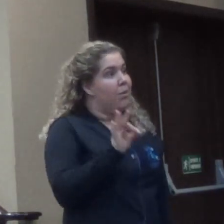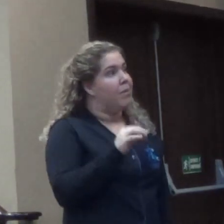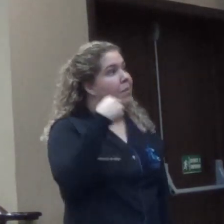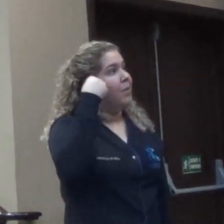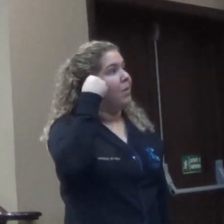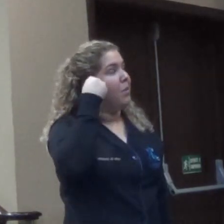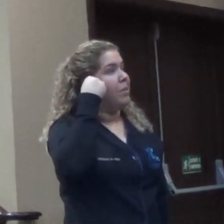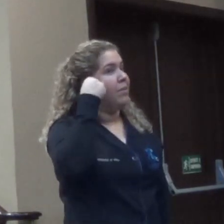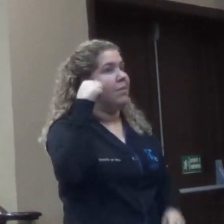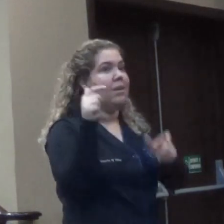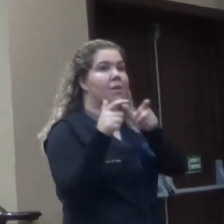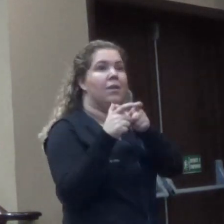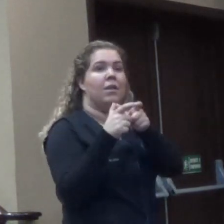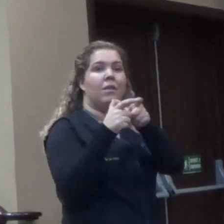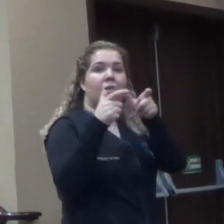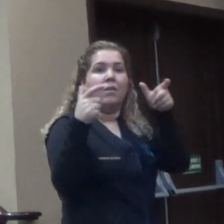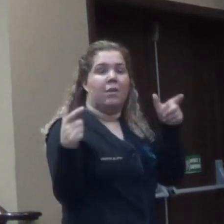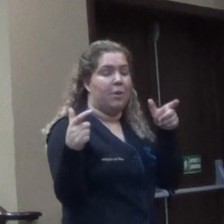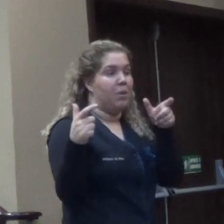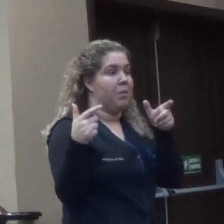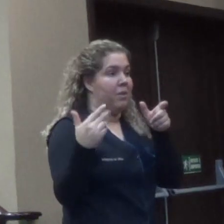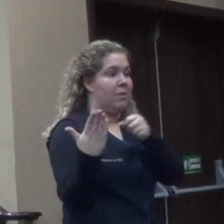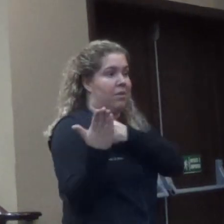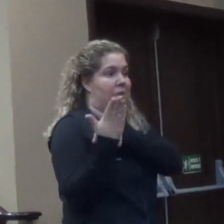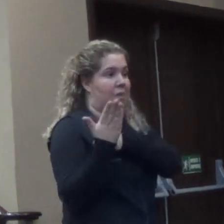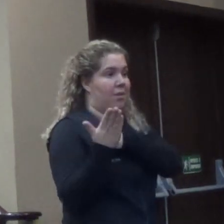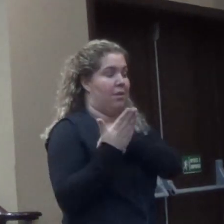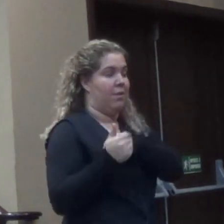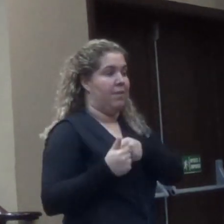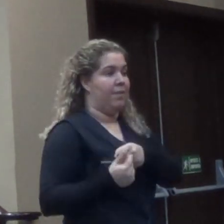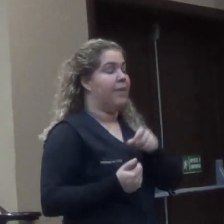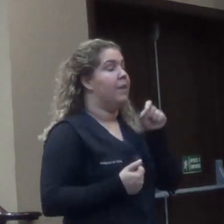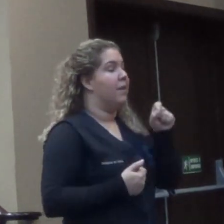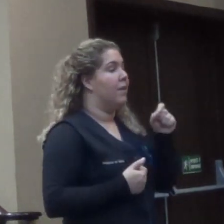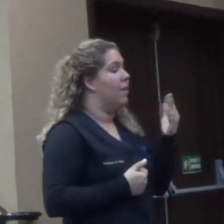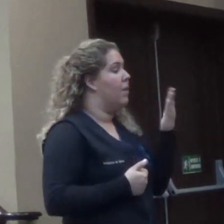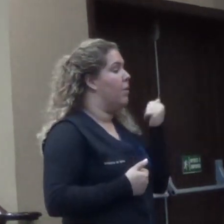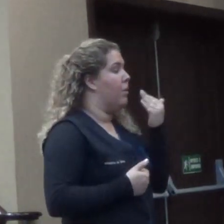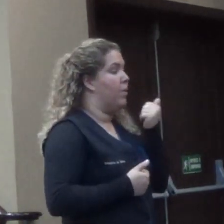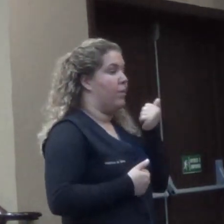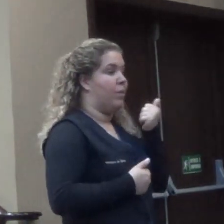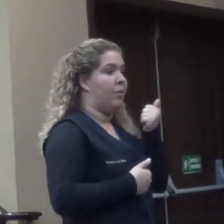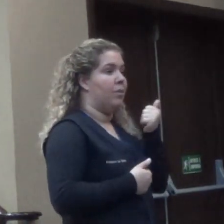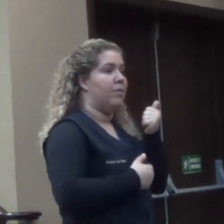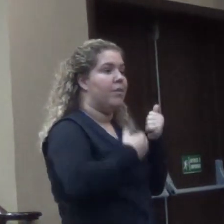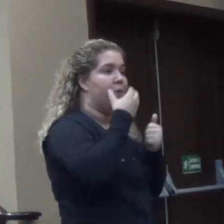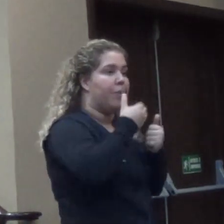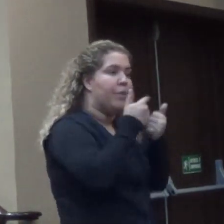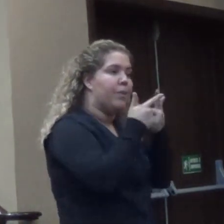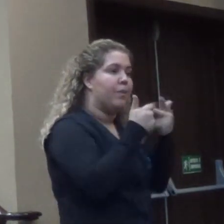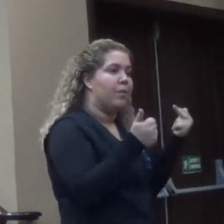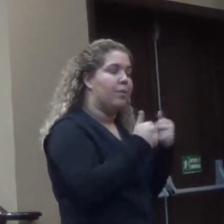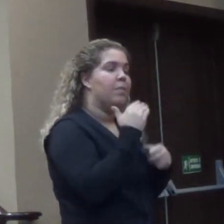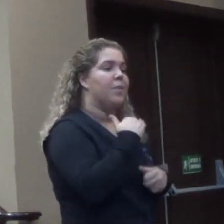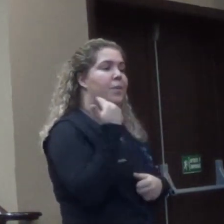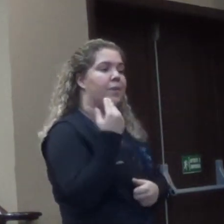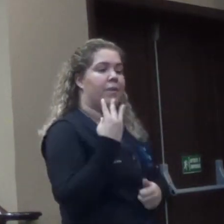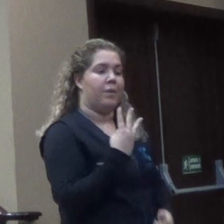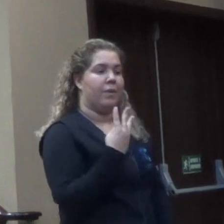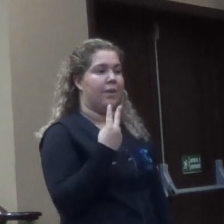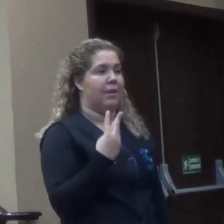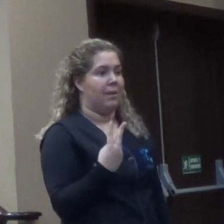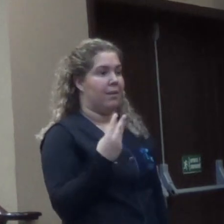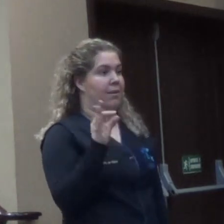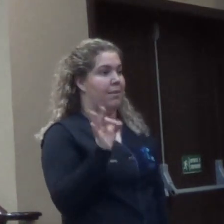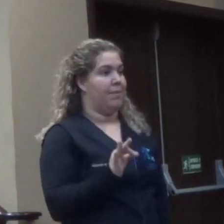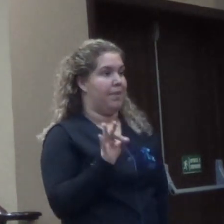aumentando os benefícios. E os que comiam frutas 2 vezes por dia tinham uma mortalidade 43%